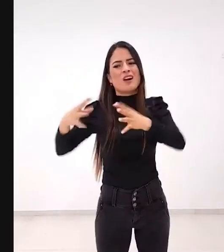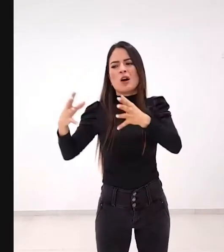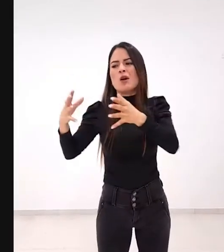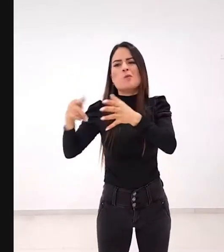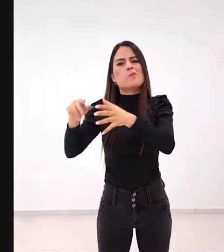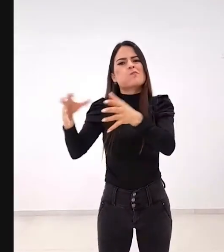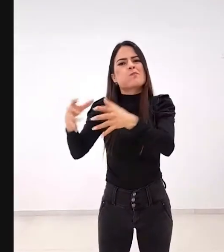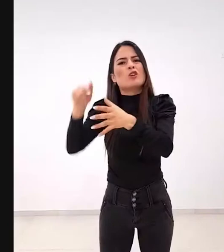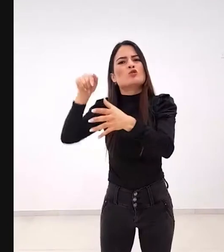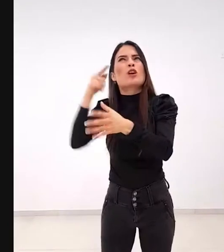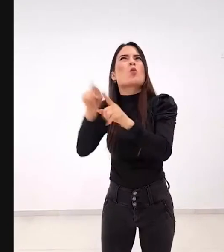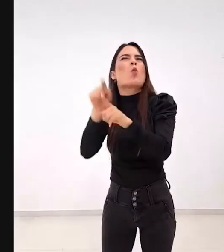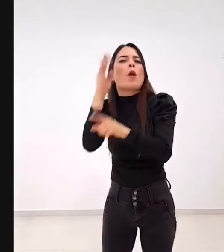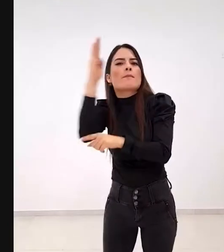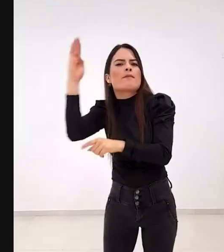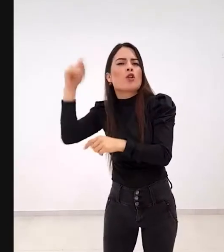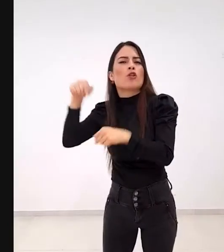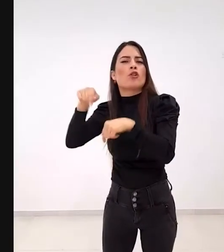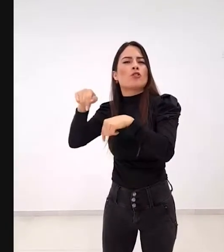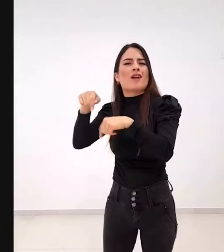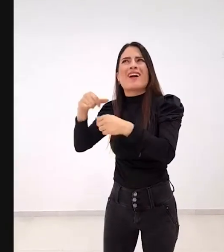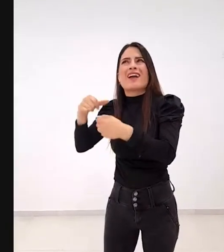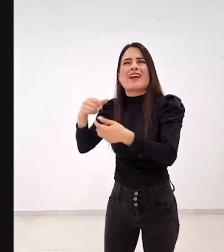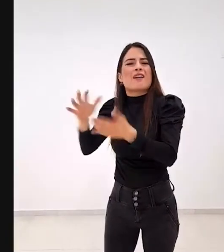que nos permita